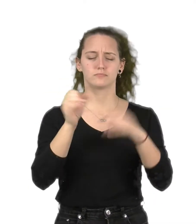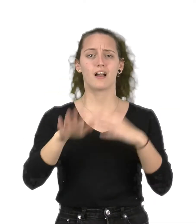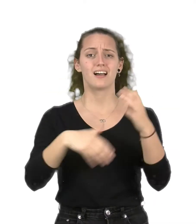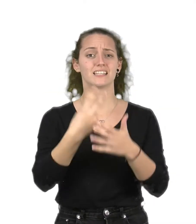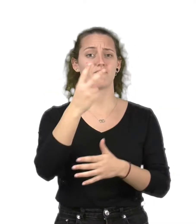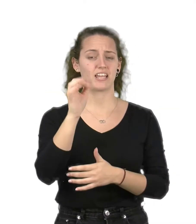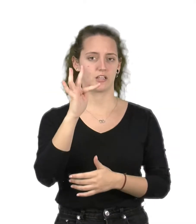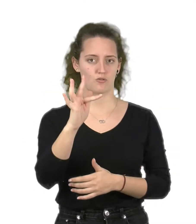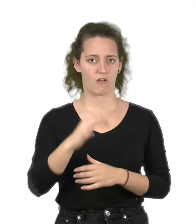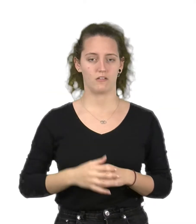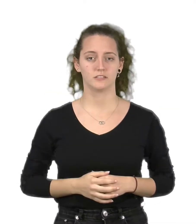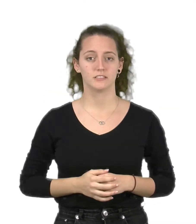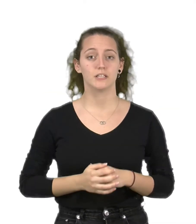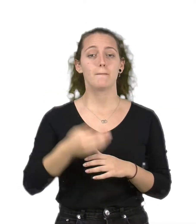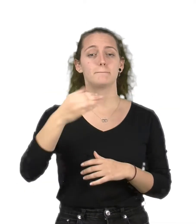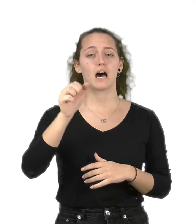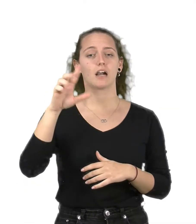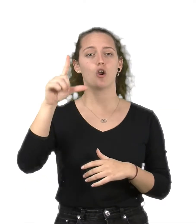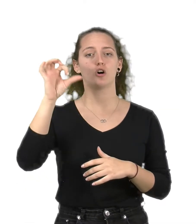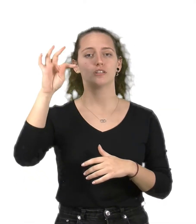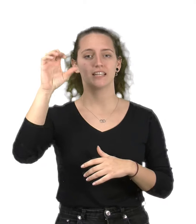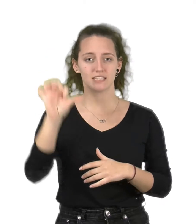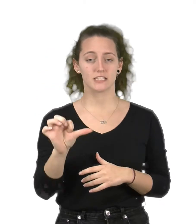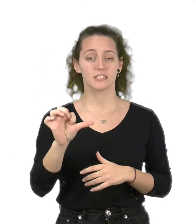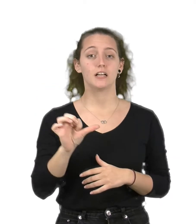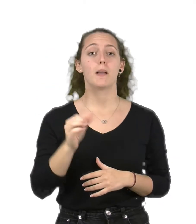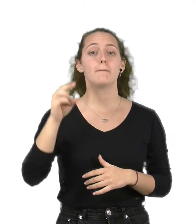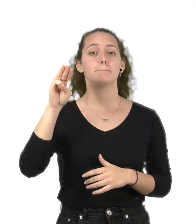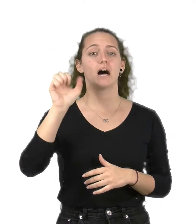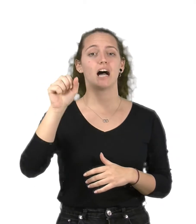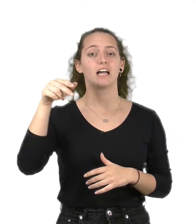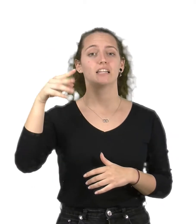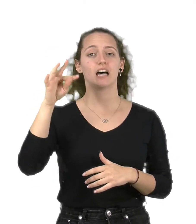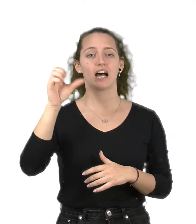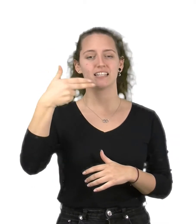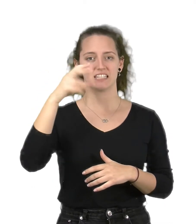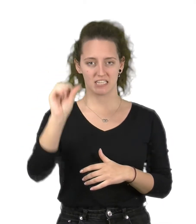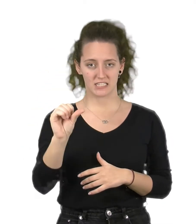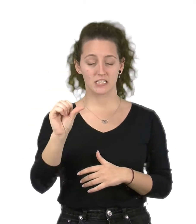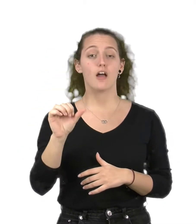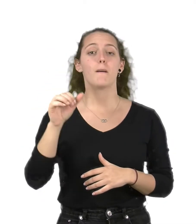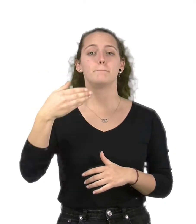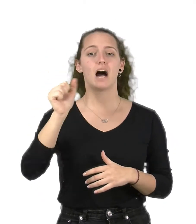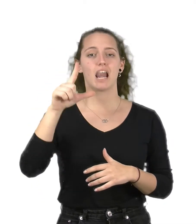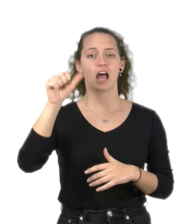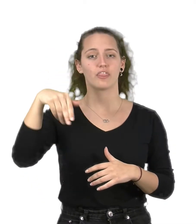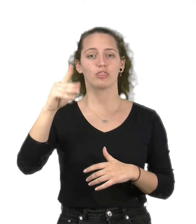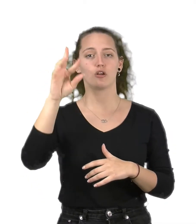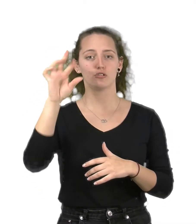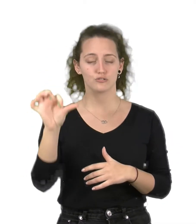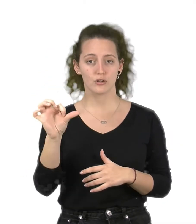toneladas, barlotes de pasaje, pataches, balandros,